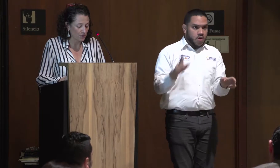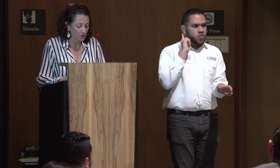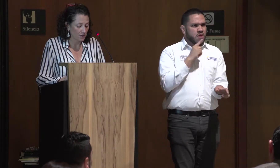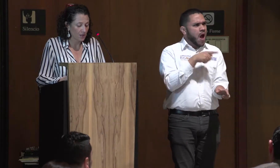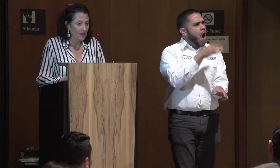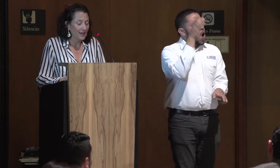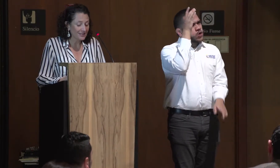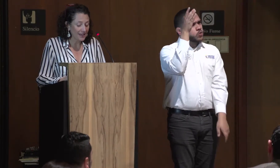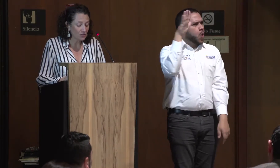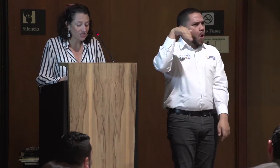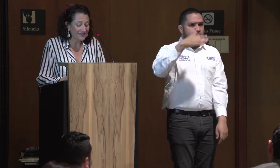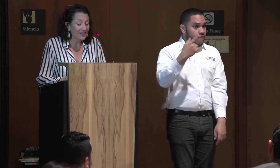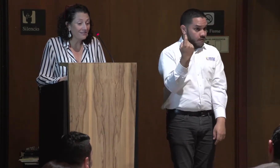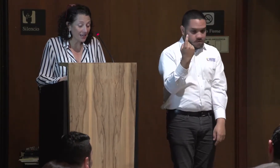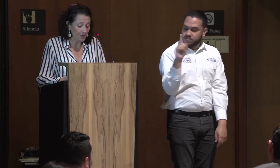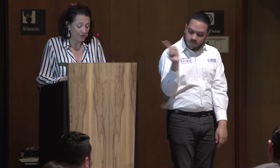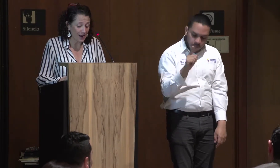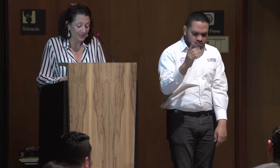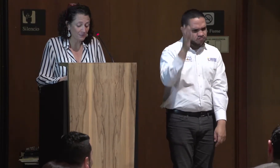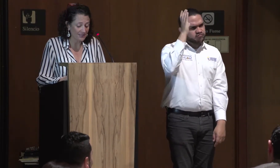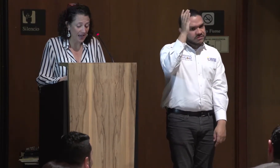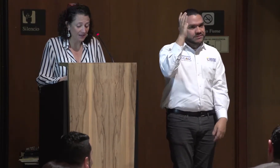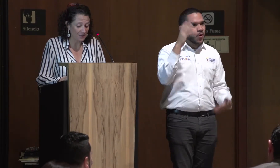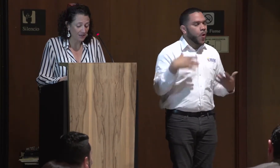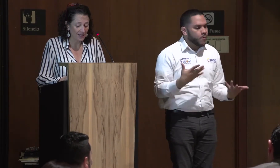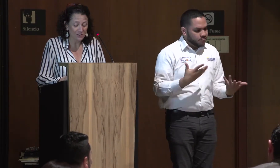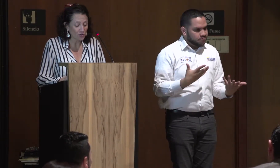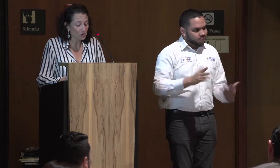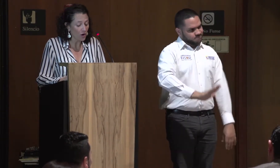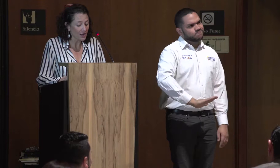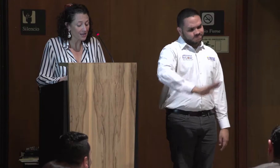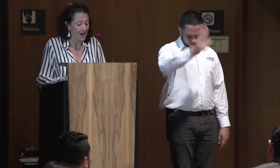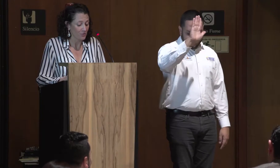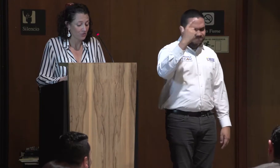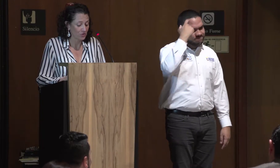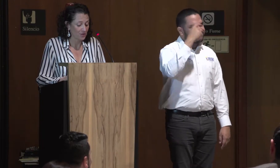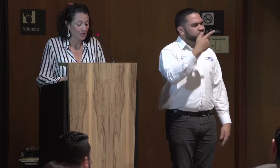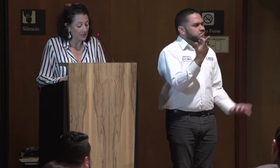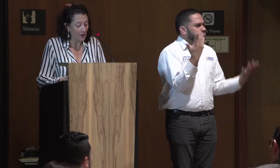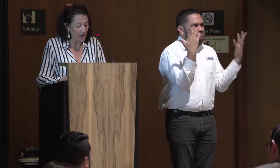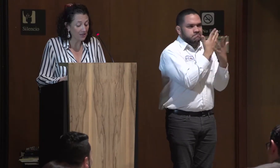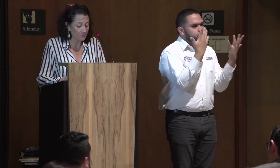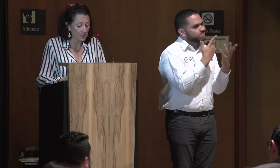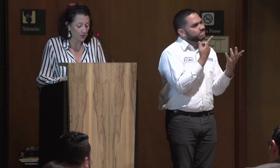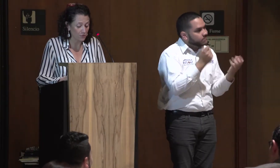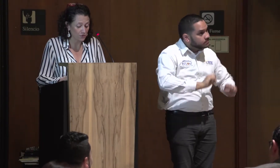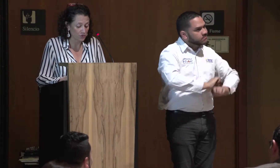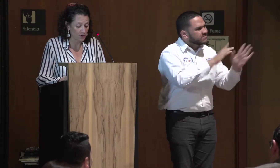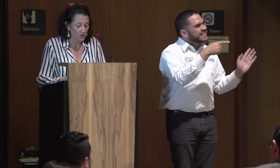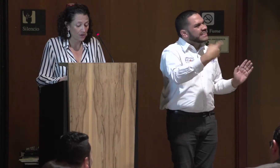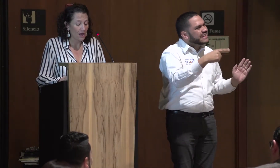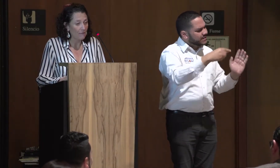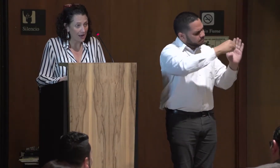conceptos, es que ellos se atrevieron a expresar que estos no eran claros y que había que